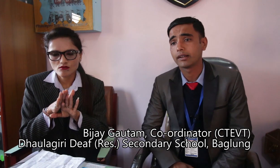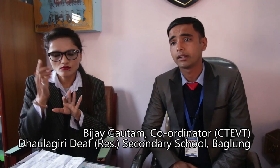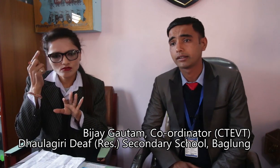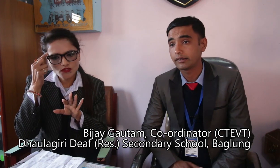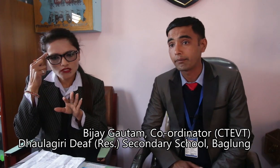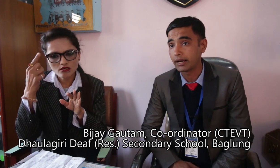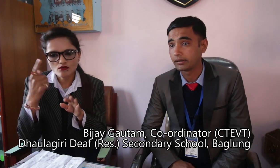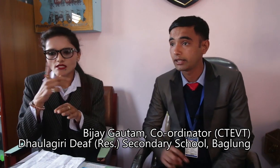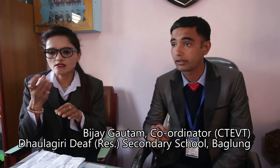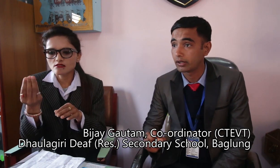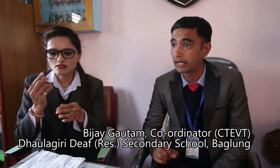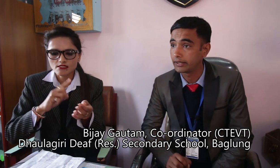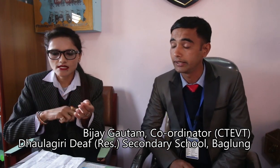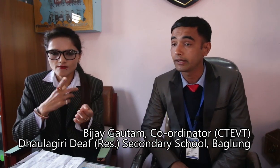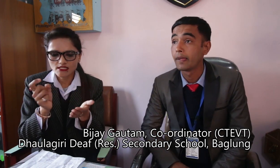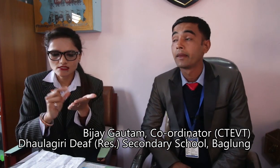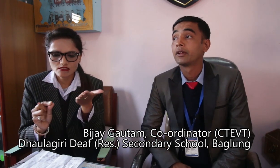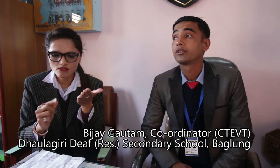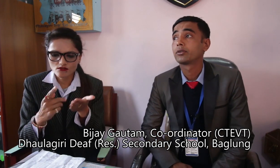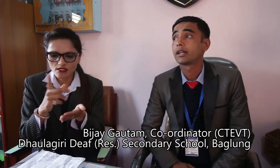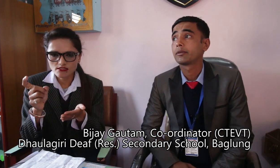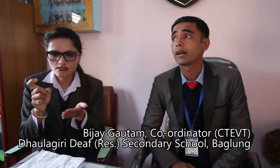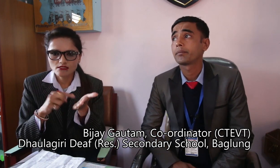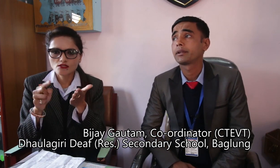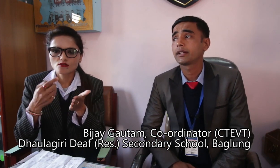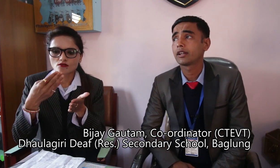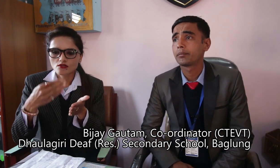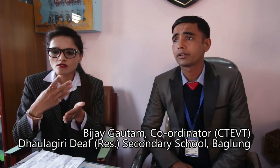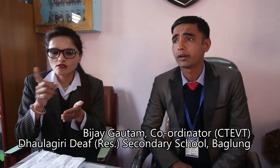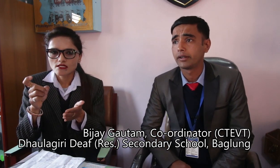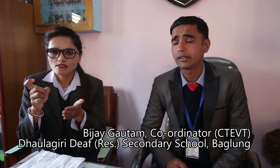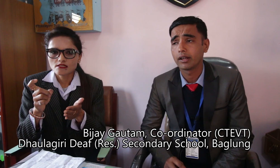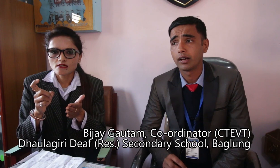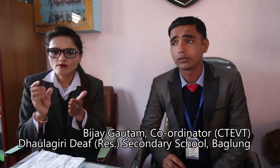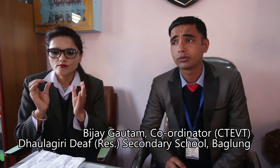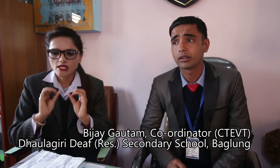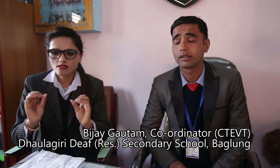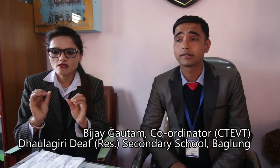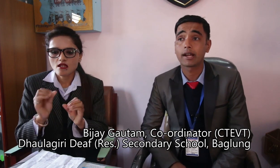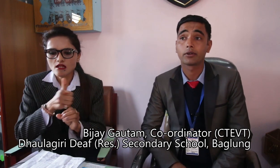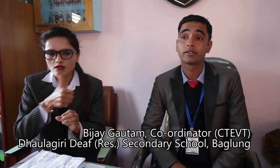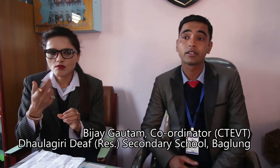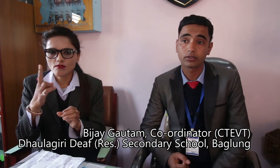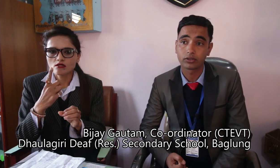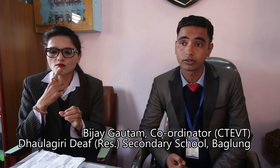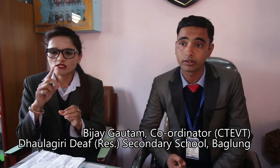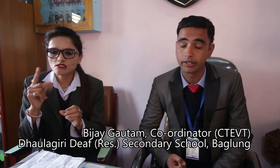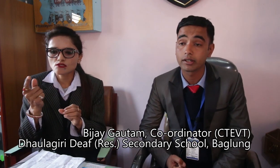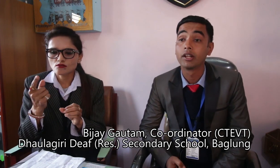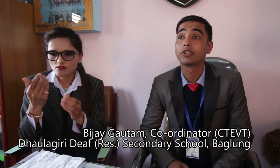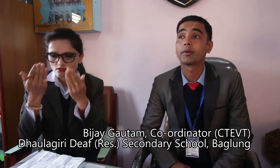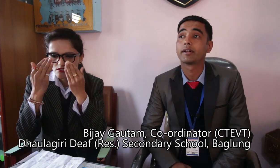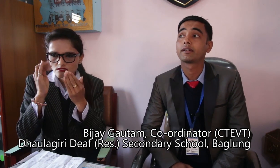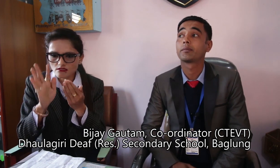सोच्नको लागि चाहिँ अलिकति टाइम लाग्छ लेख्नको लागि होइन त्यो हुँदाखेरिमा टेक्निकल बेस्ड भयो भने स्टुडेन्टहरू चाहिँ चाँडो सिक्न सक्छन्